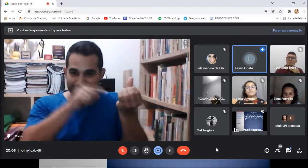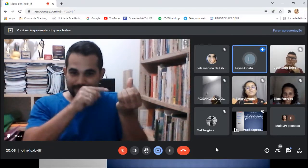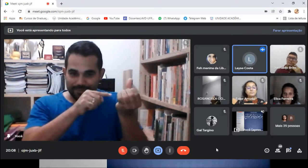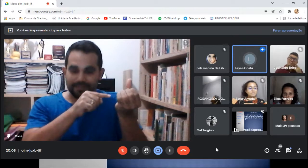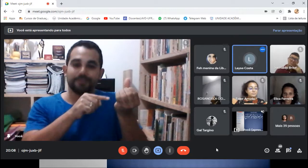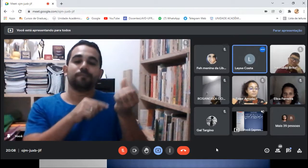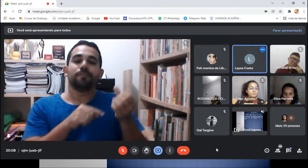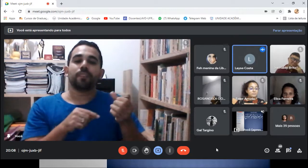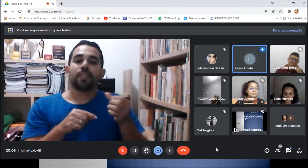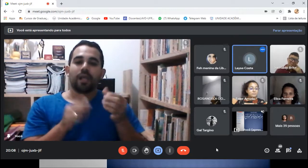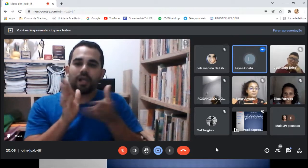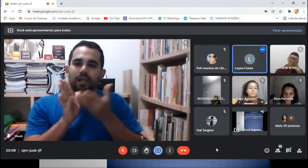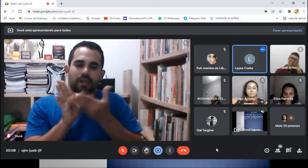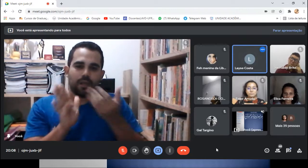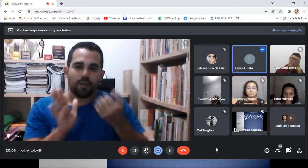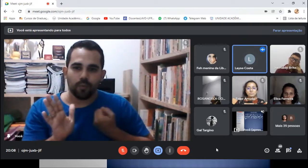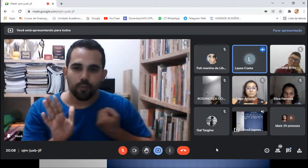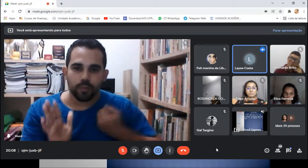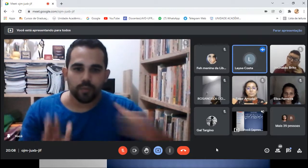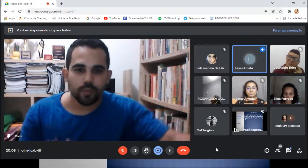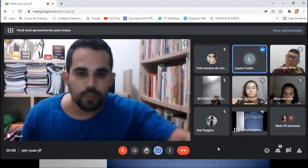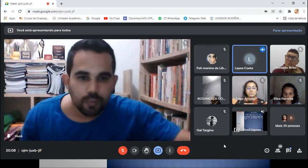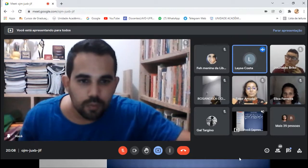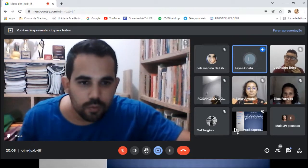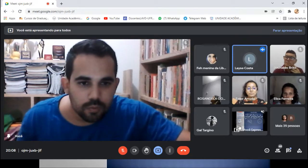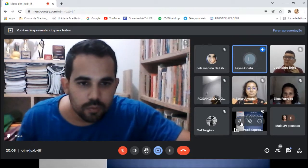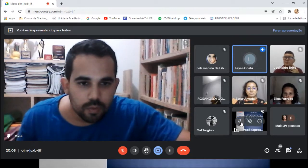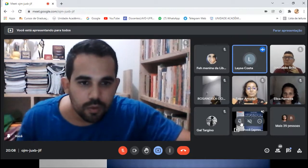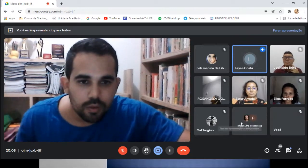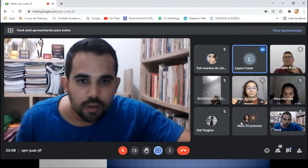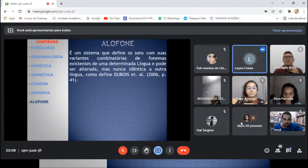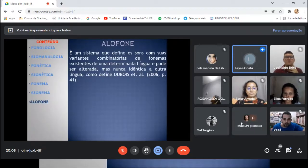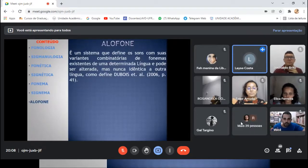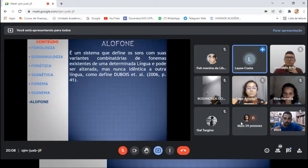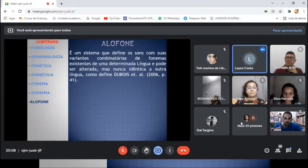2006, ele mostra, né, o livro, deixa eu ver a página,